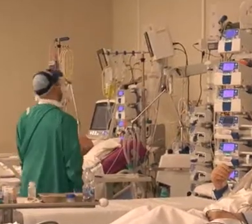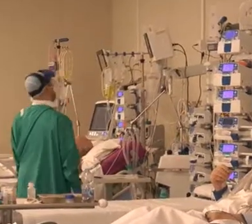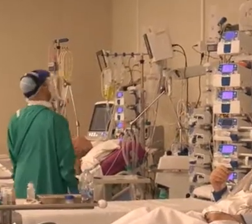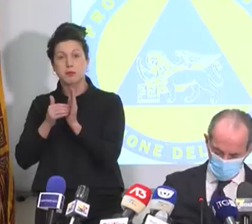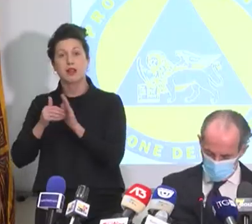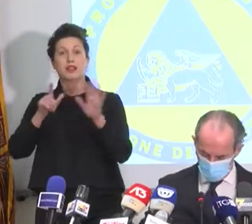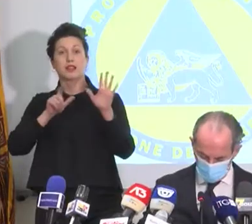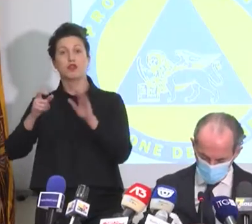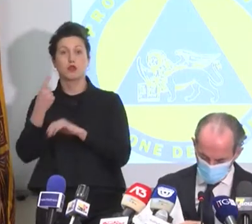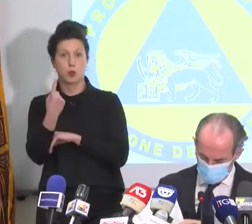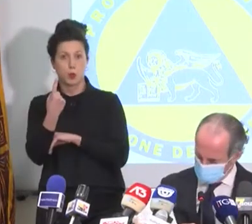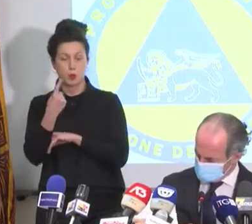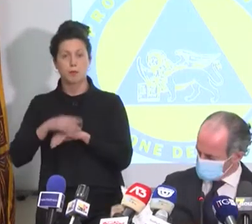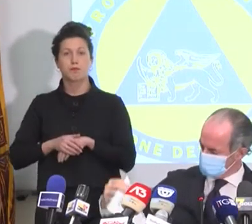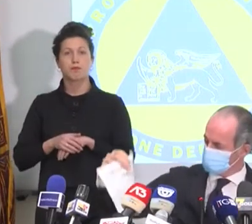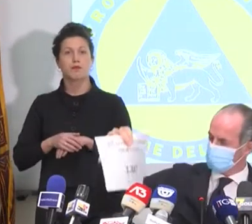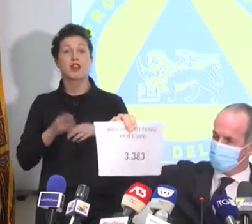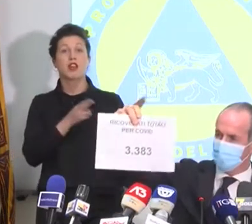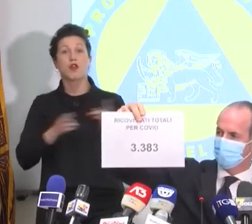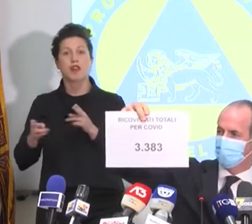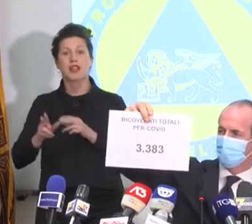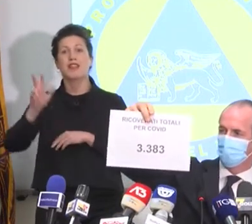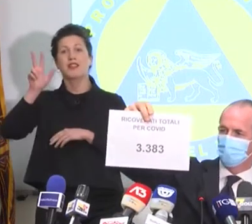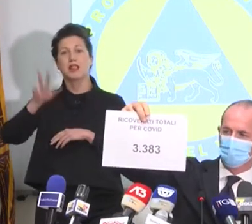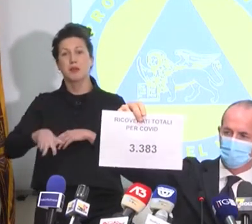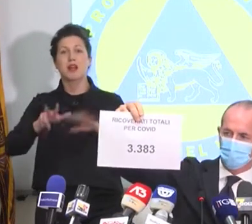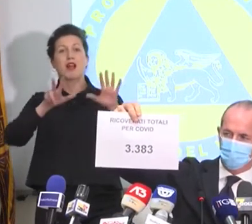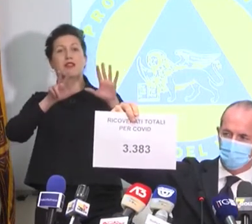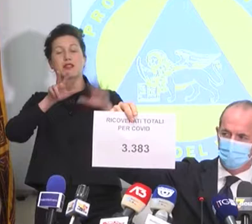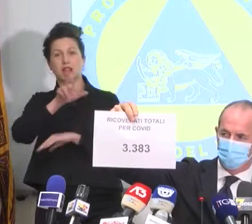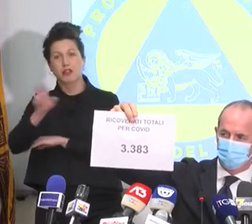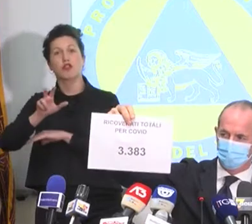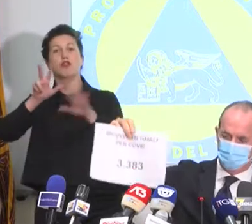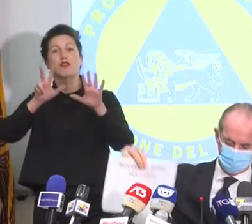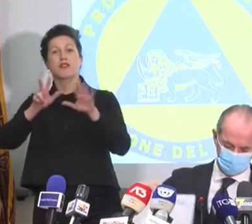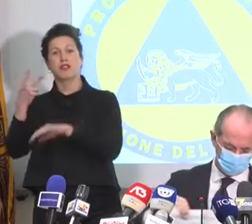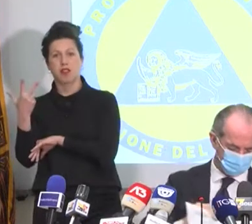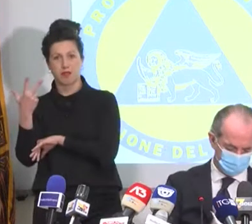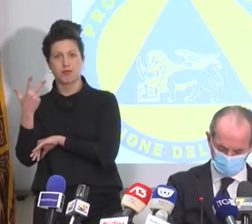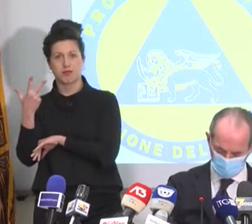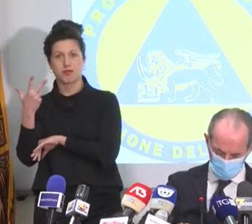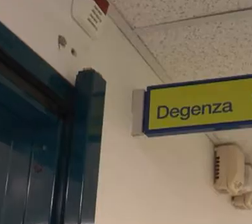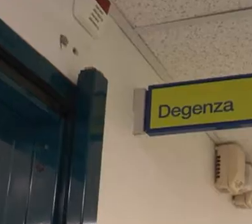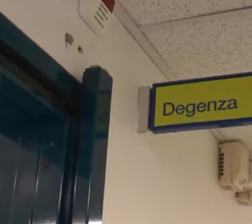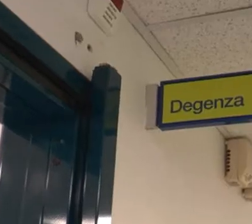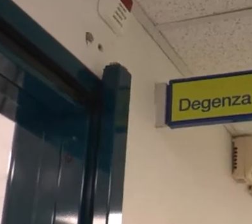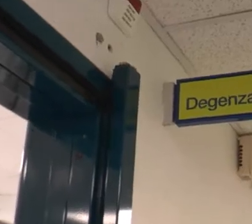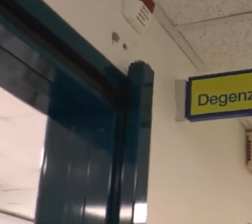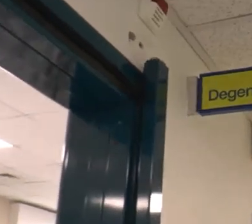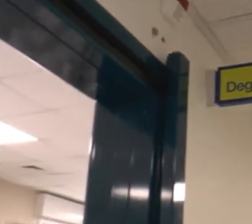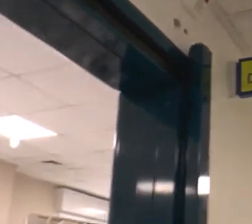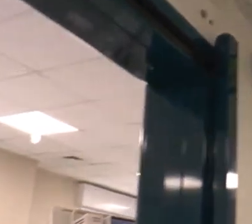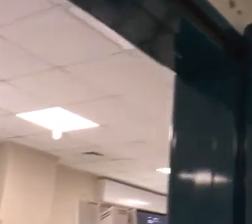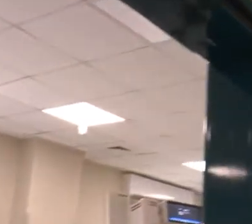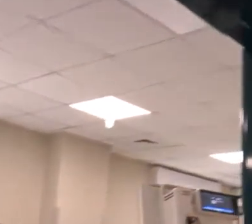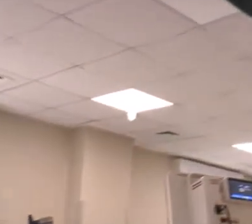cinque giorni in calo sia su terapie intensive che in area non critica commenta zaia stamane erano 96 posti letto rianimazione